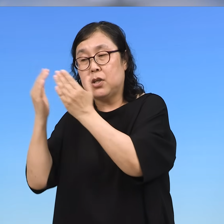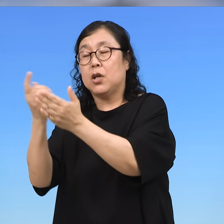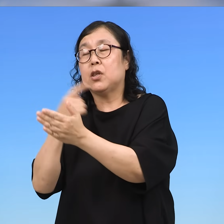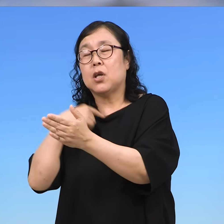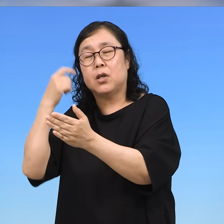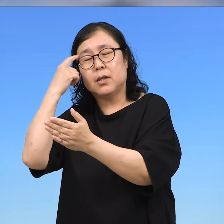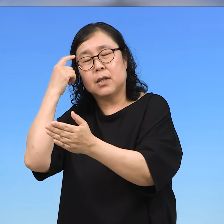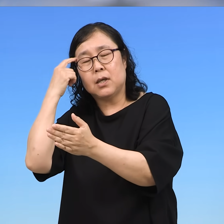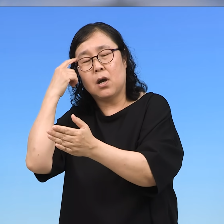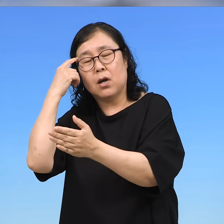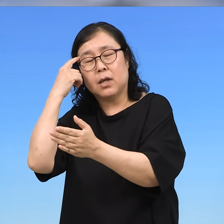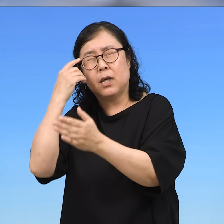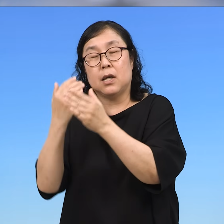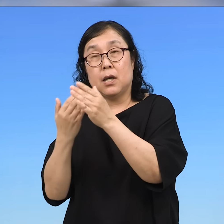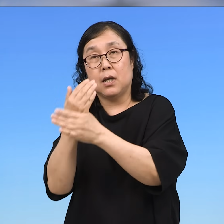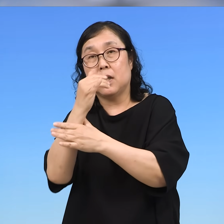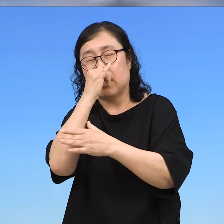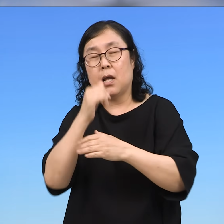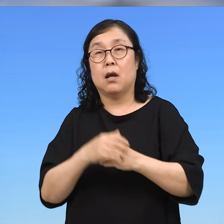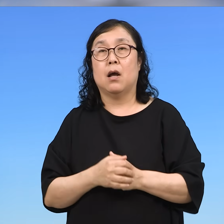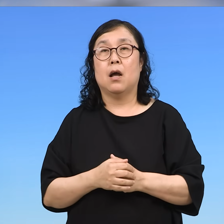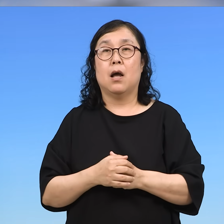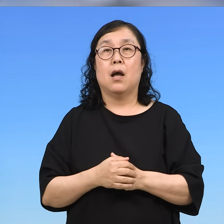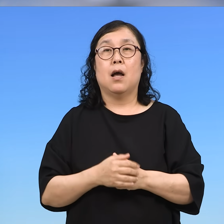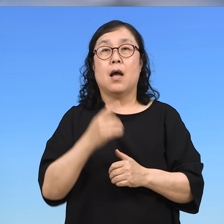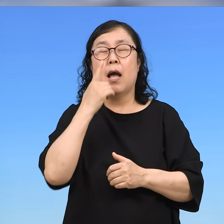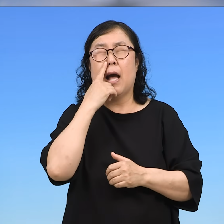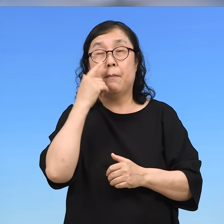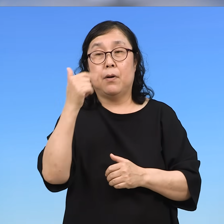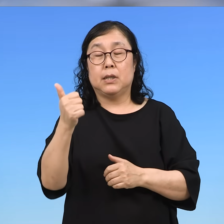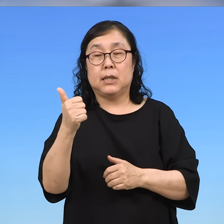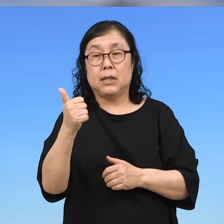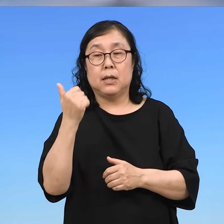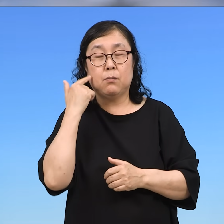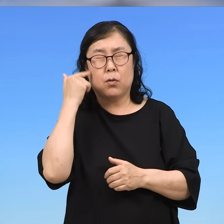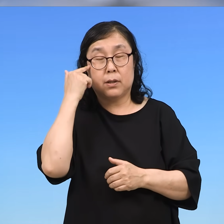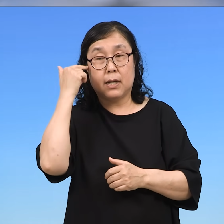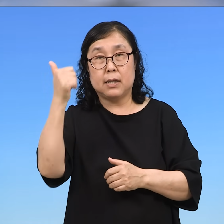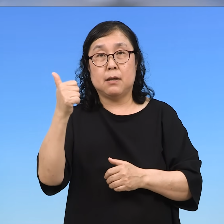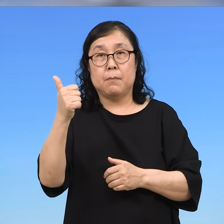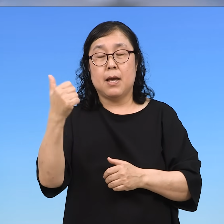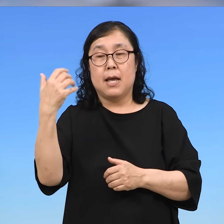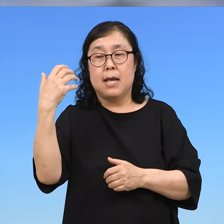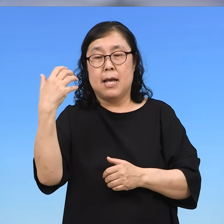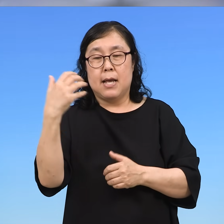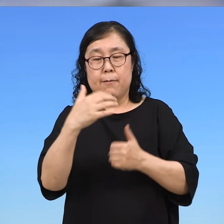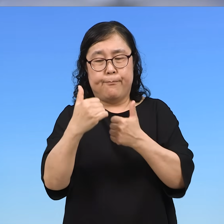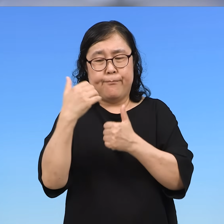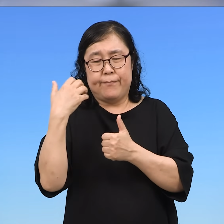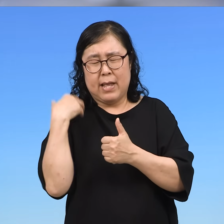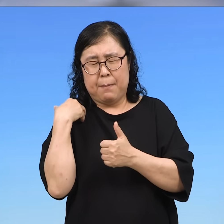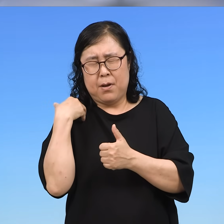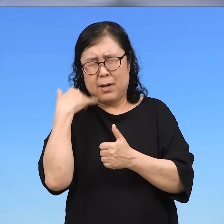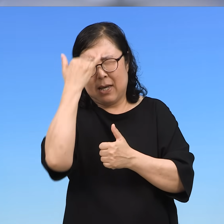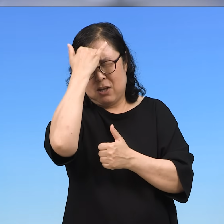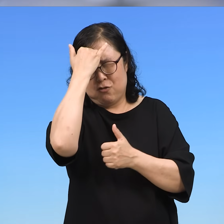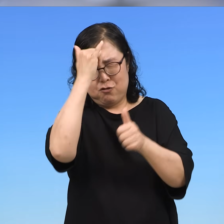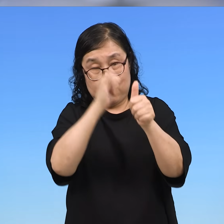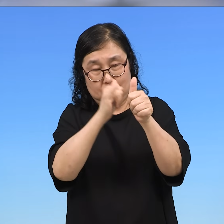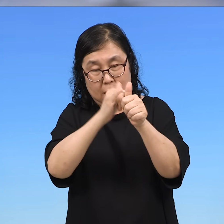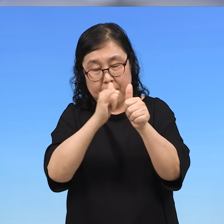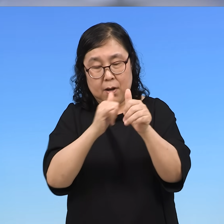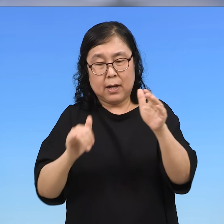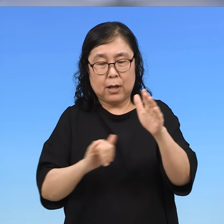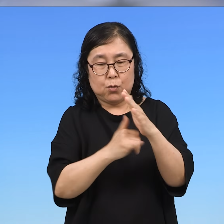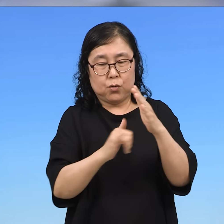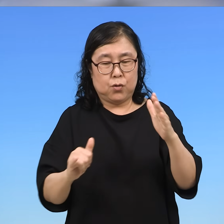여러분, 그 집에 가장인 아버지나 남편 목사님이 너무 사명에 충실하면 가족들이 좀